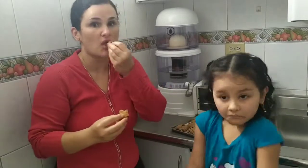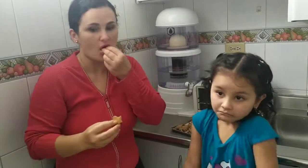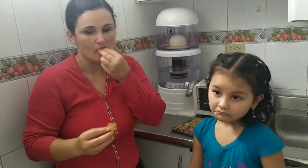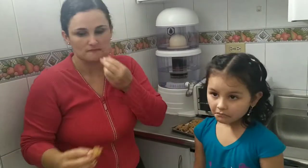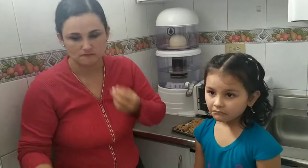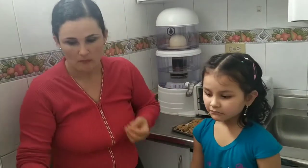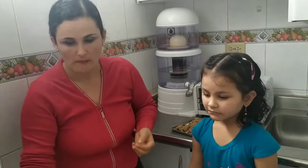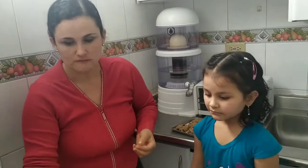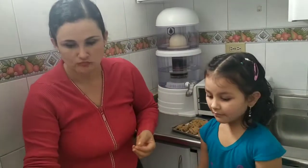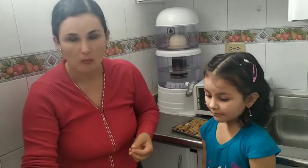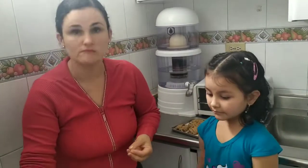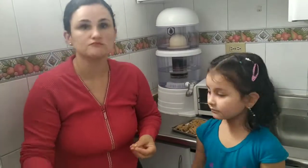Están buenas.